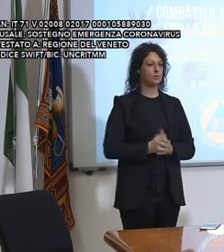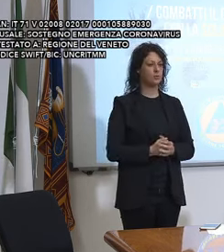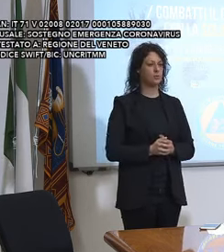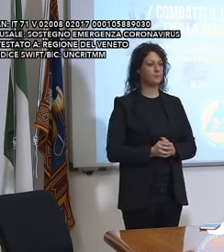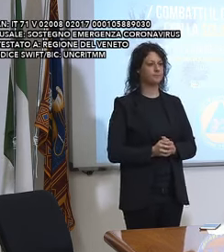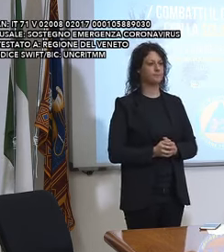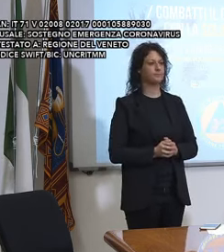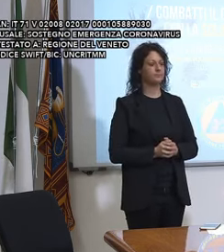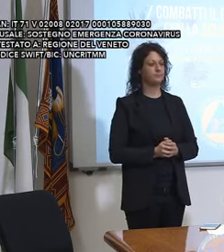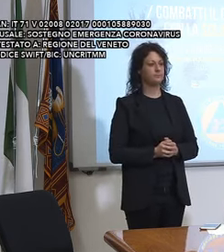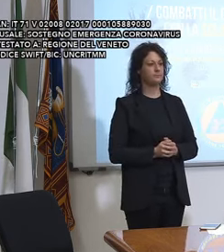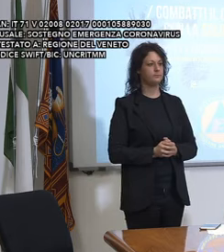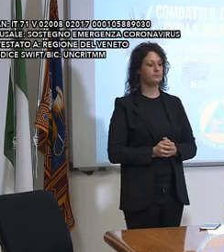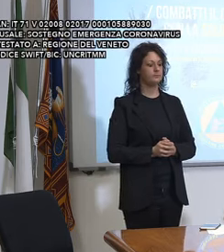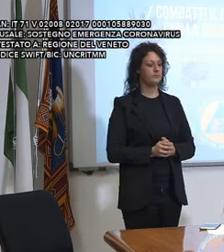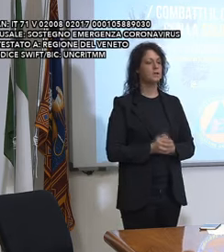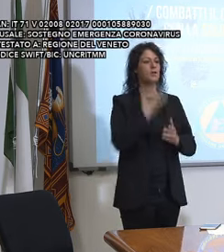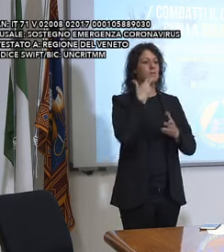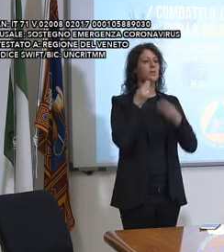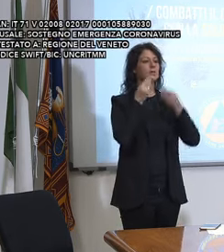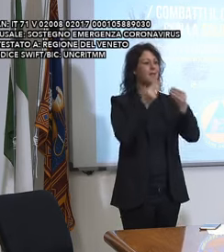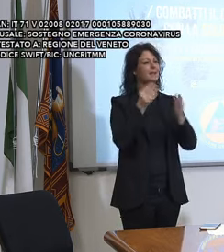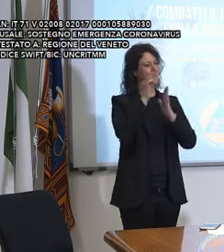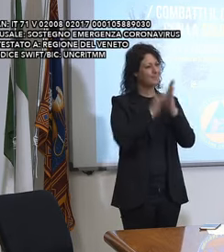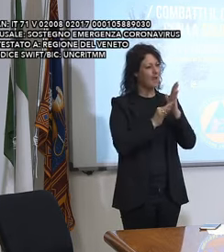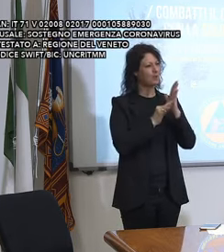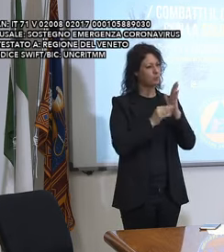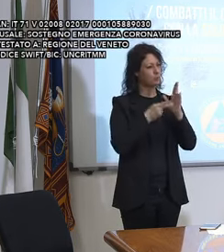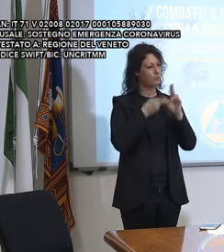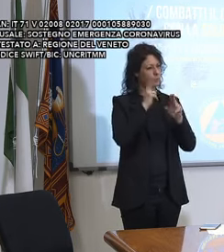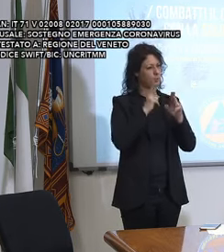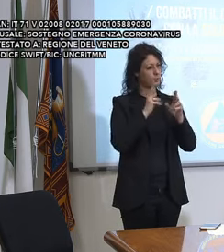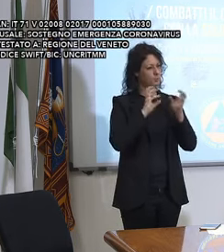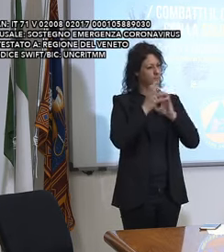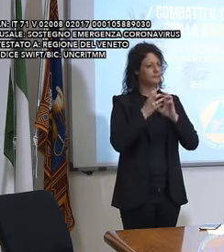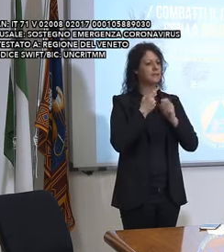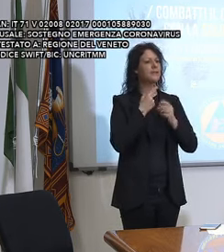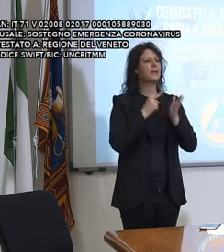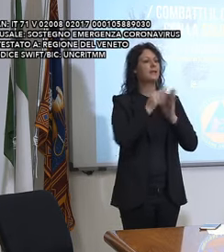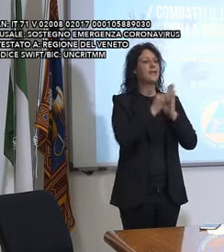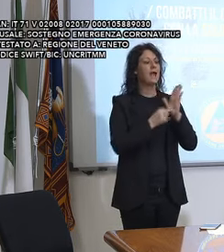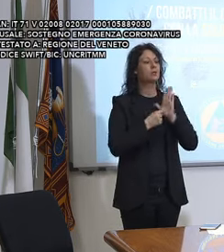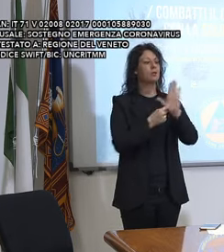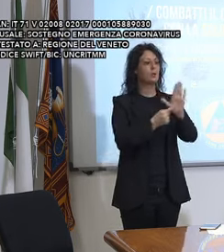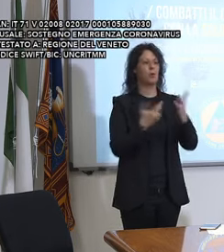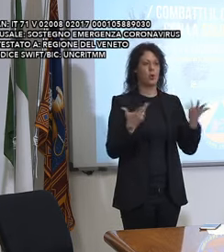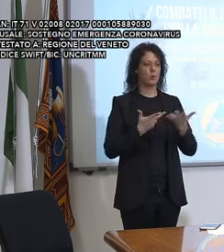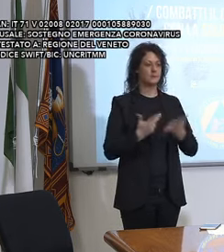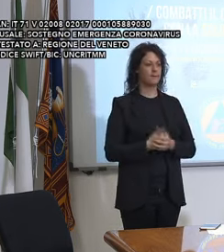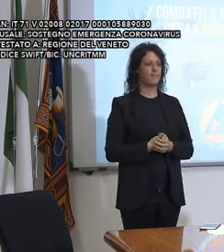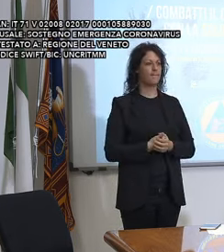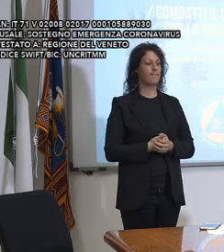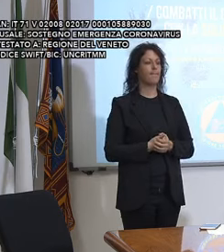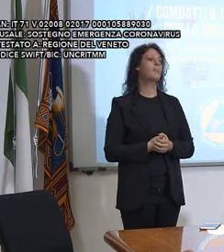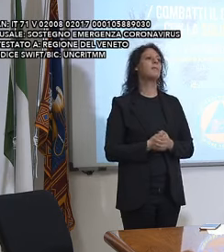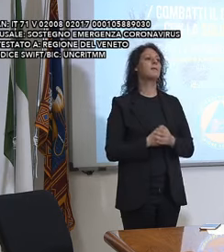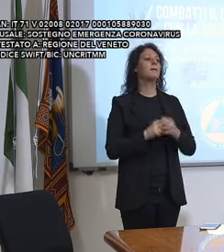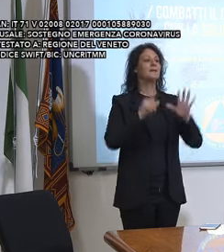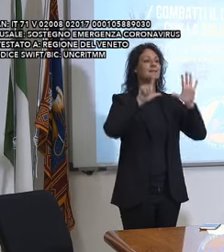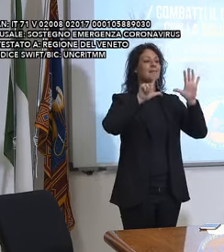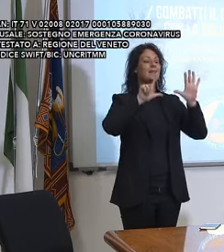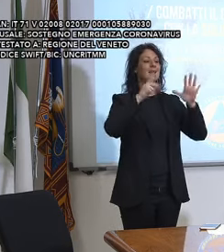Abbiamo cercato anche di dare un dato più complessivo, in cui cosa emerge da questo dato? Emerge che il